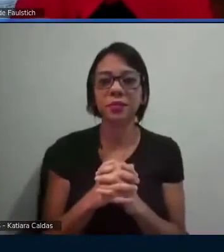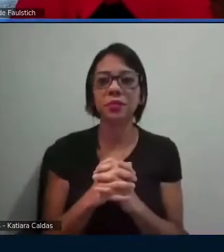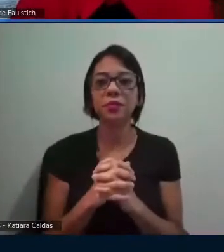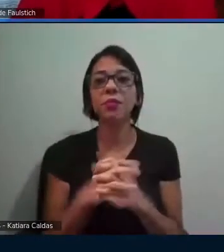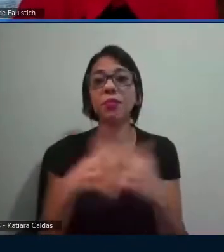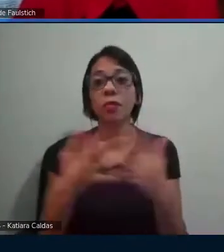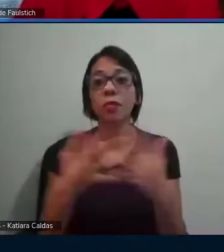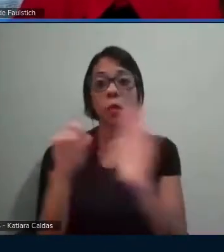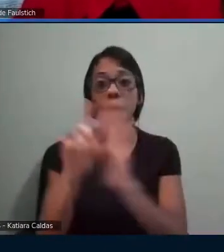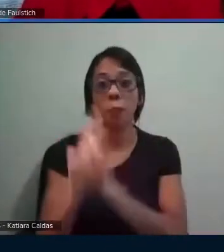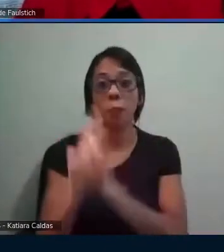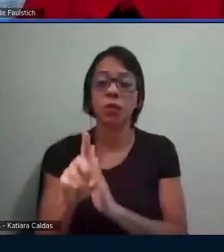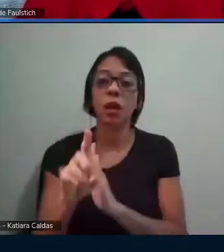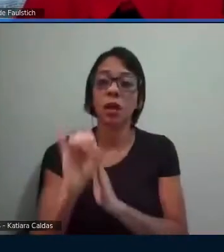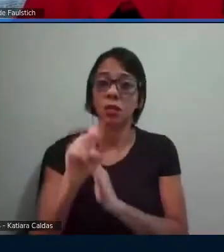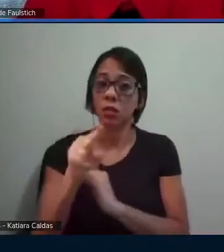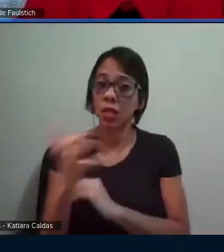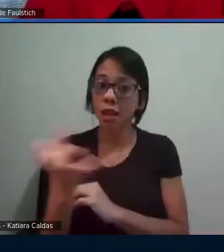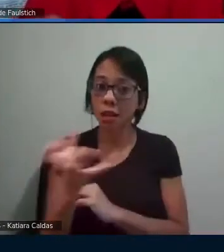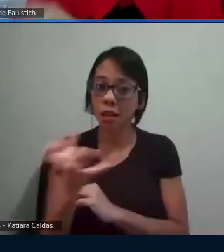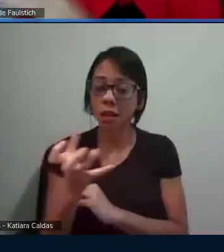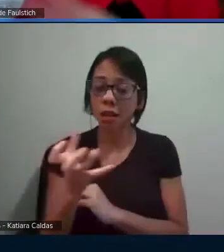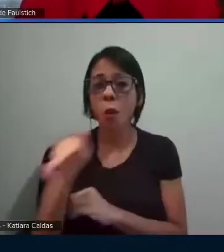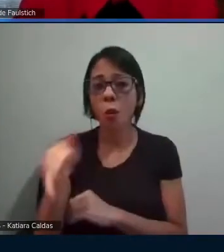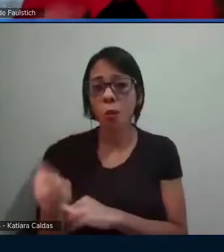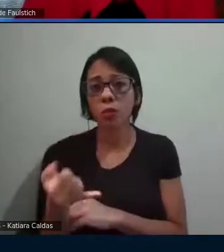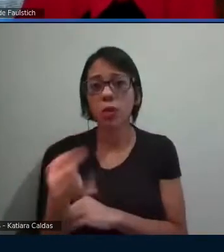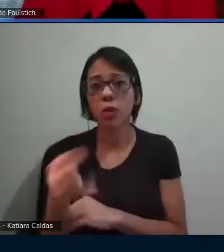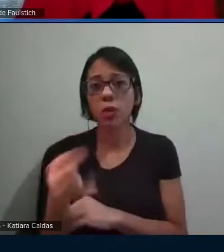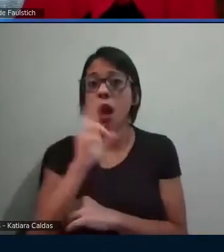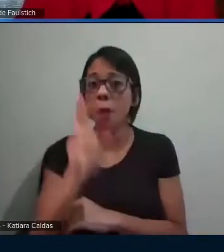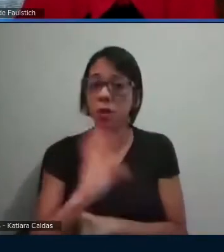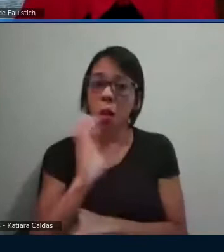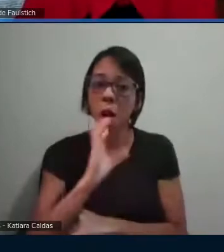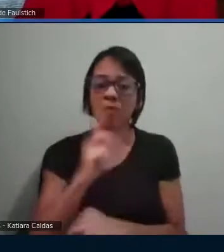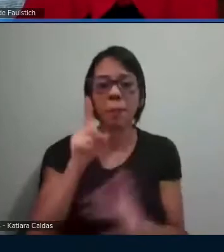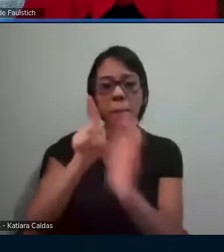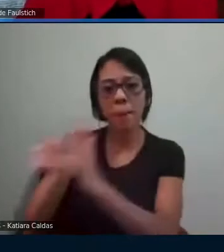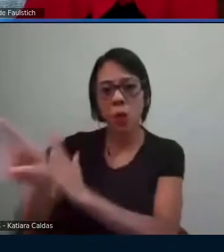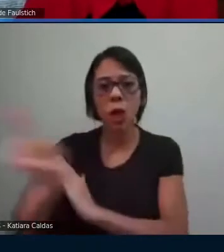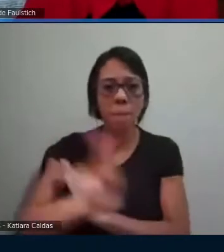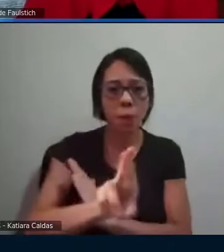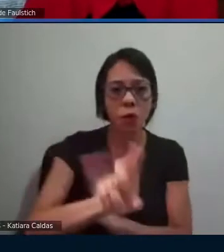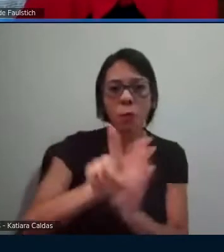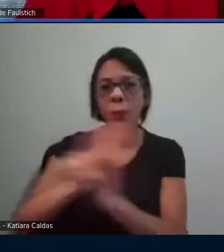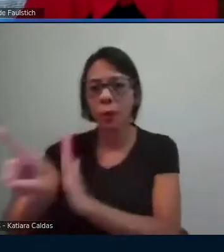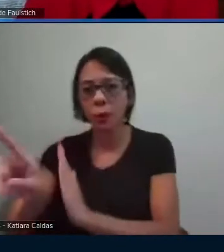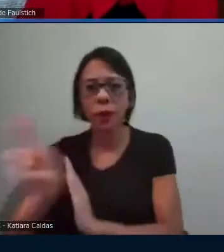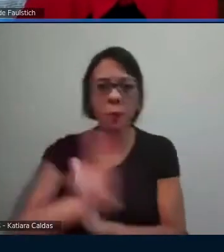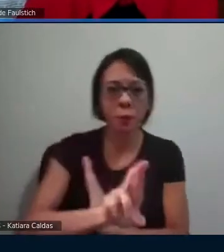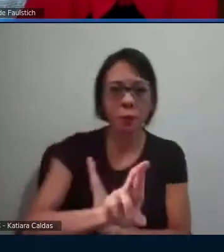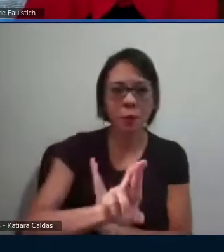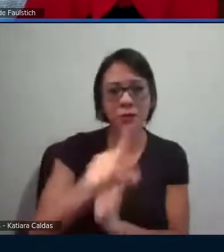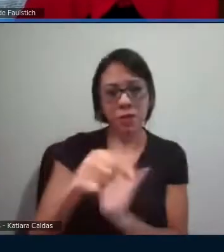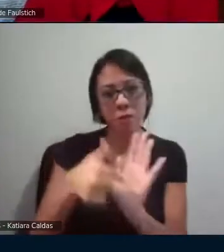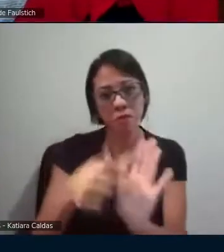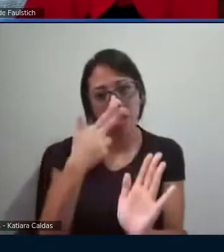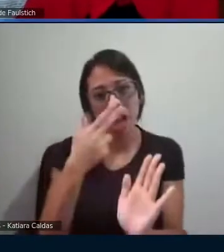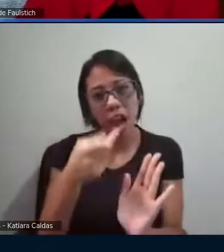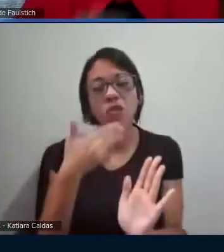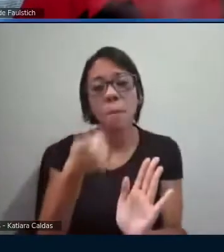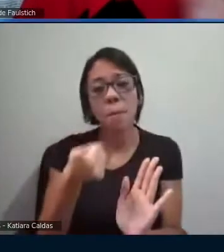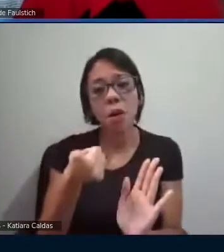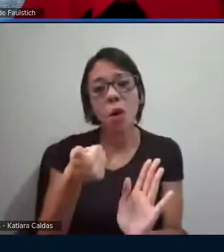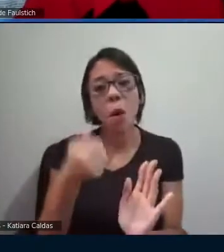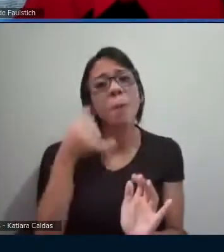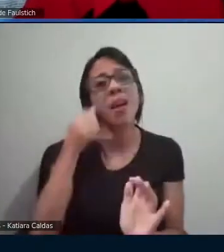Vamos perguntar se ela quer dar a oportunidade para ele responder logo, imediatamente, a questão que ela apresentar, para